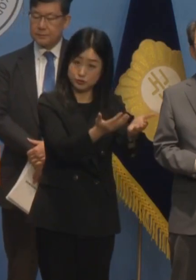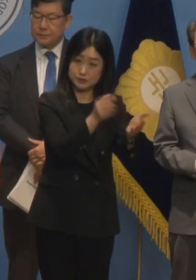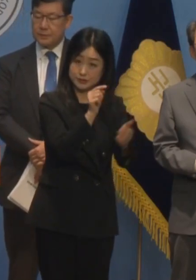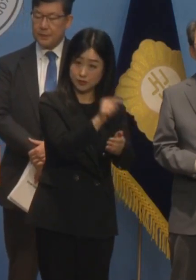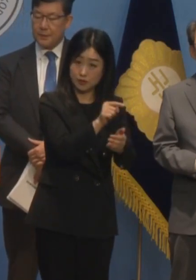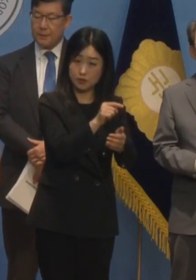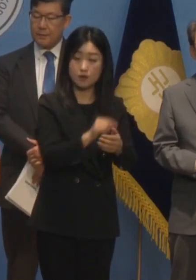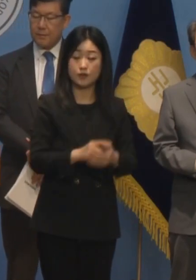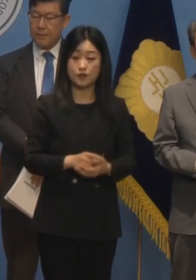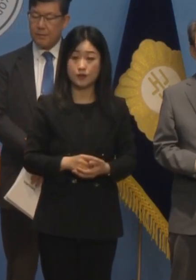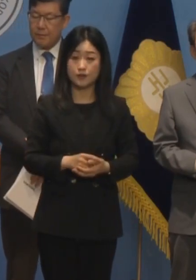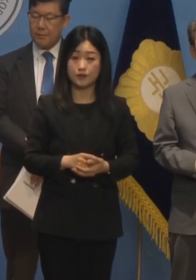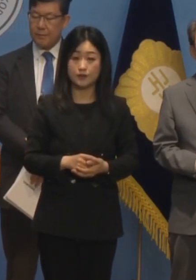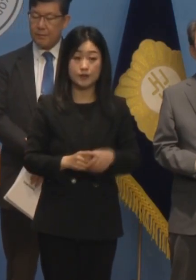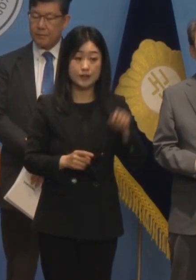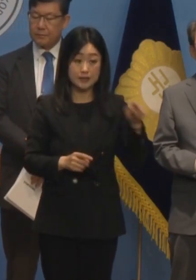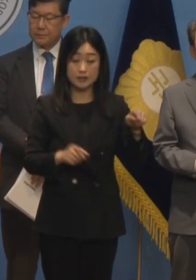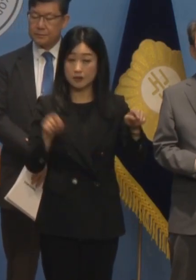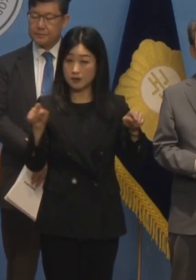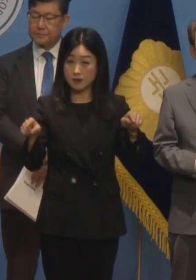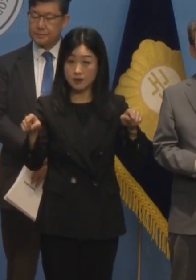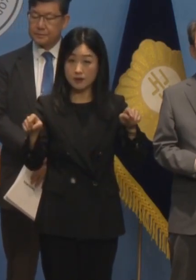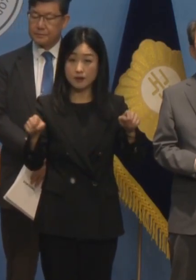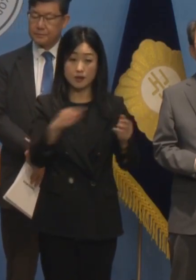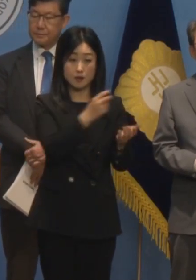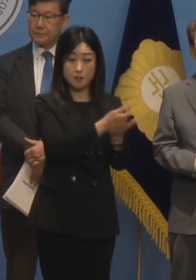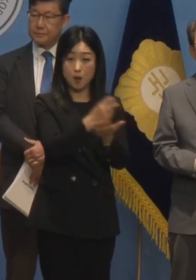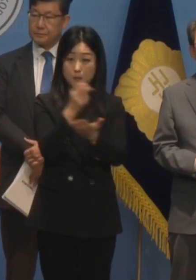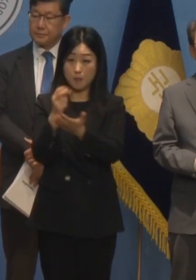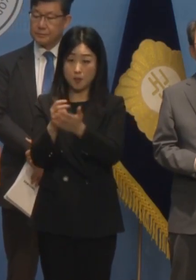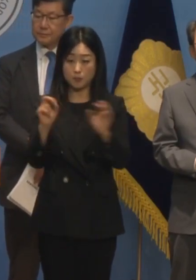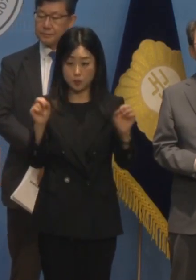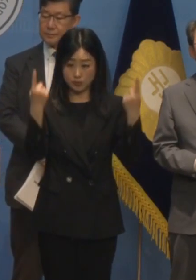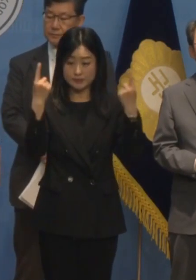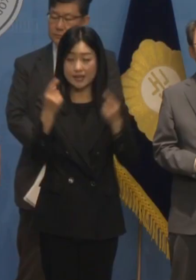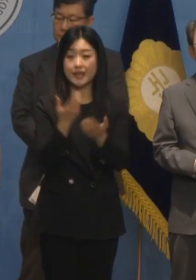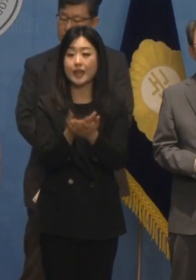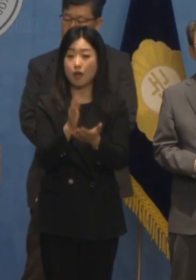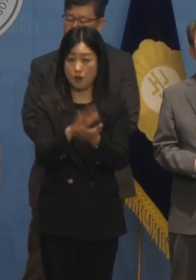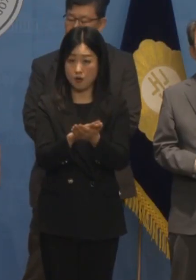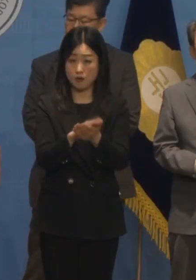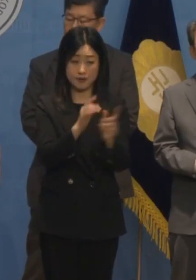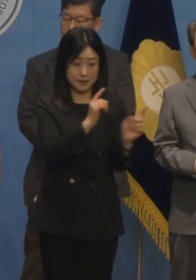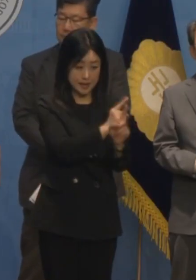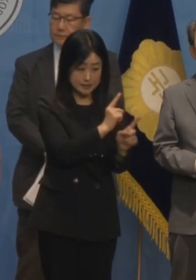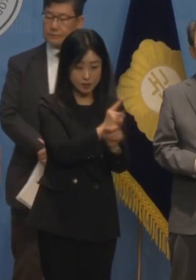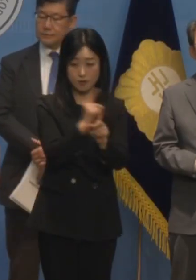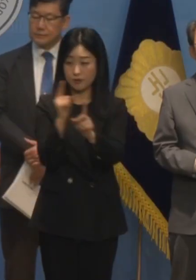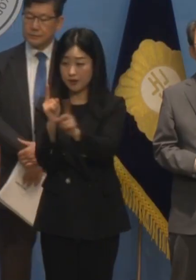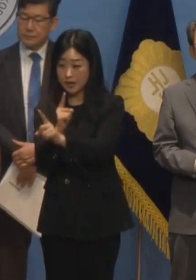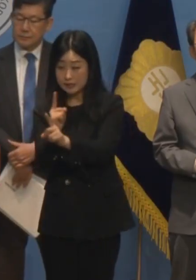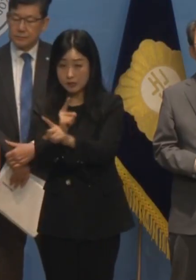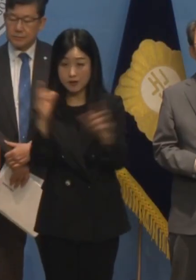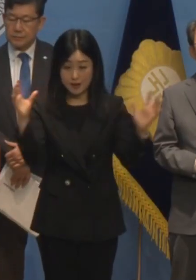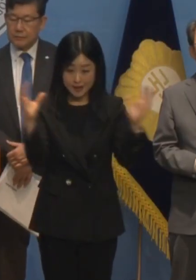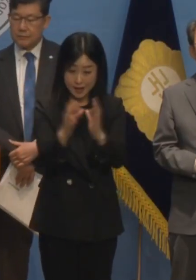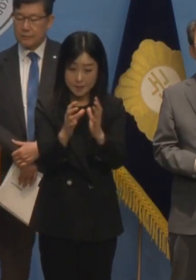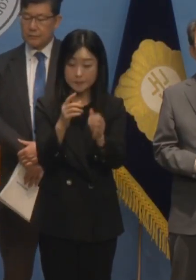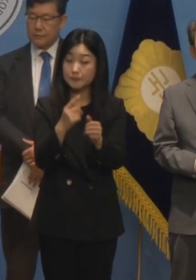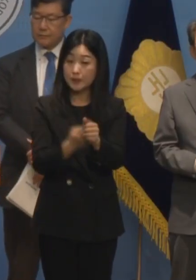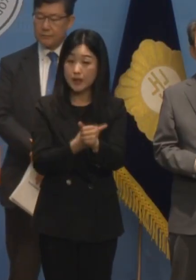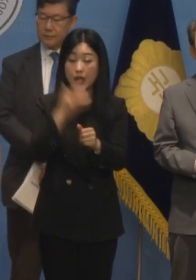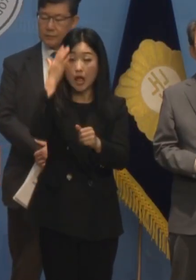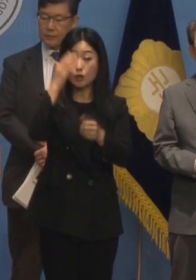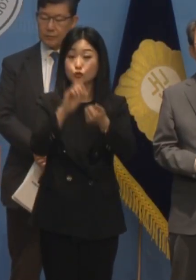것입니다. 상법과 자본시장법이 함께 개정되어 각자의 역할을 충실히 수행할 때 비로소